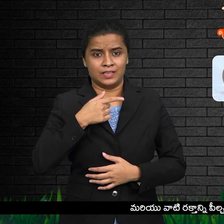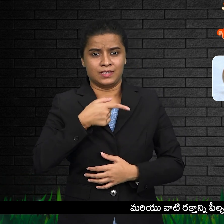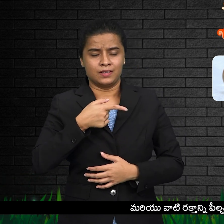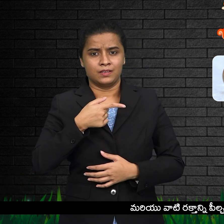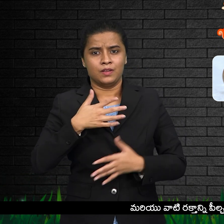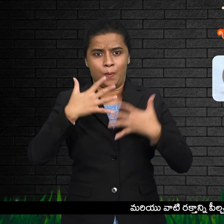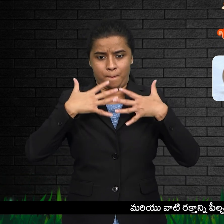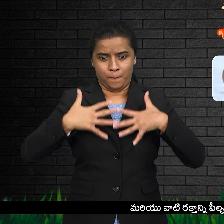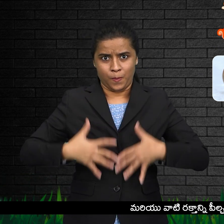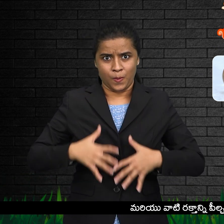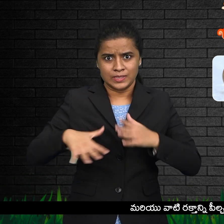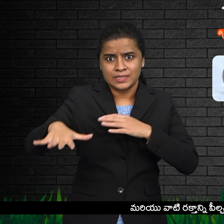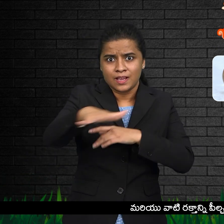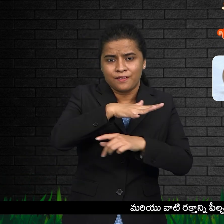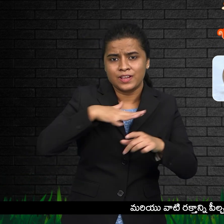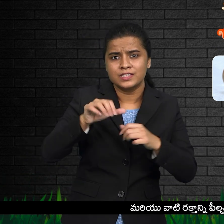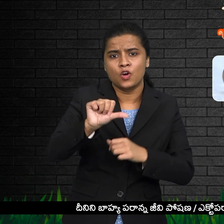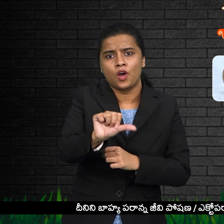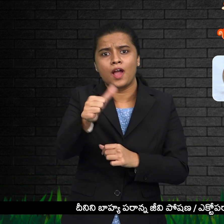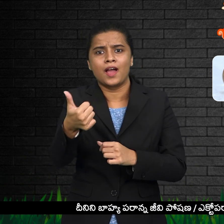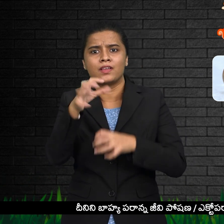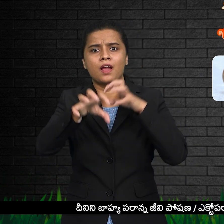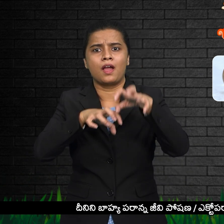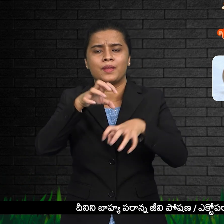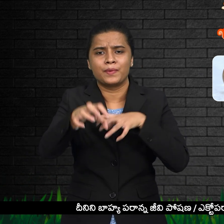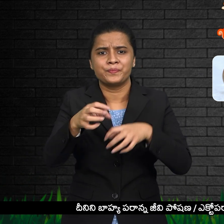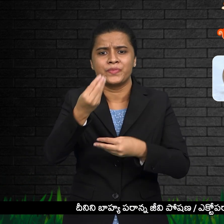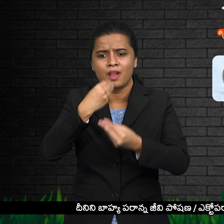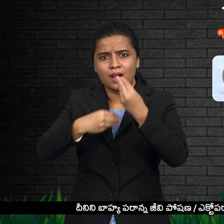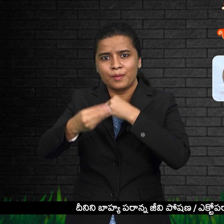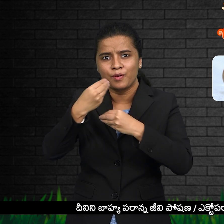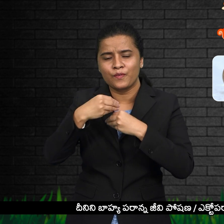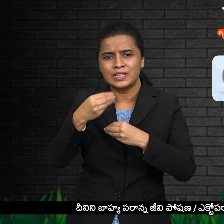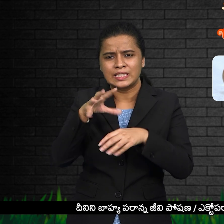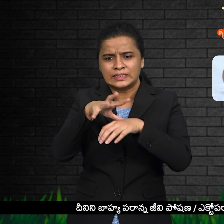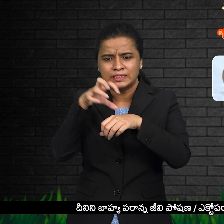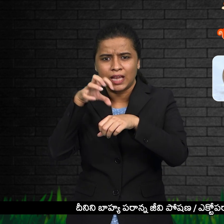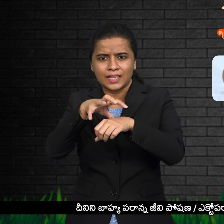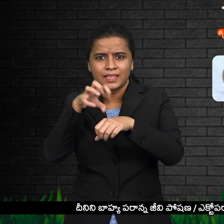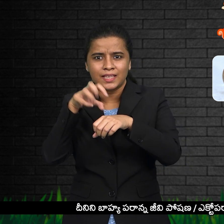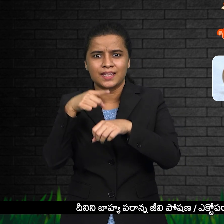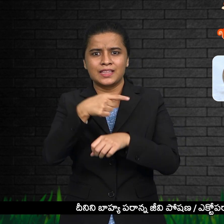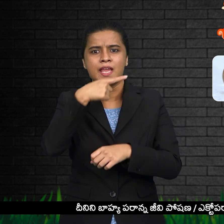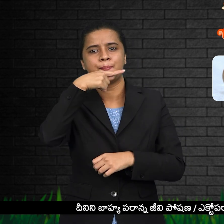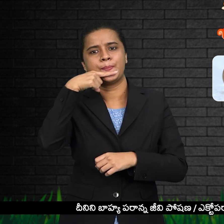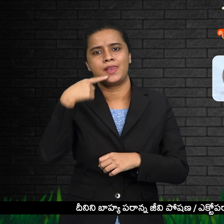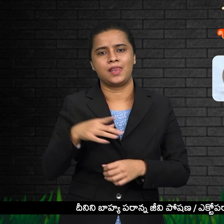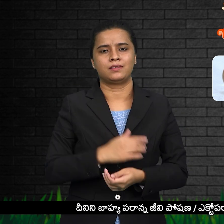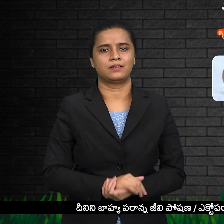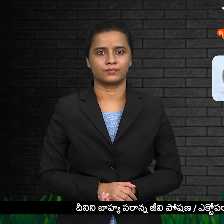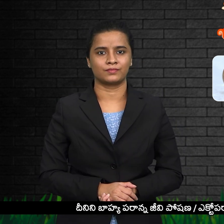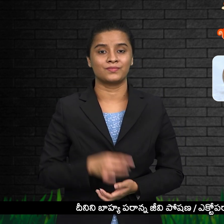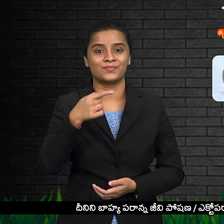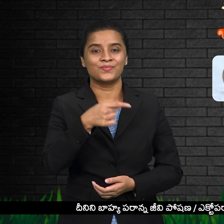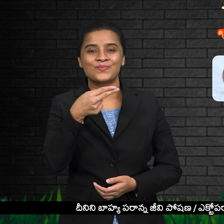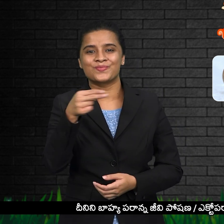రక్తాన్ని పీల్చడం ద్వారా ఆహారాన్ని పొందుతాయి. దీనిని బాహ్య పరాన్నజీవి పోషణ లేక ఎక్టోపరాసిటీ